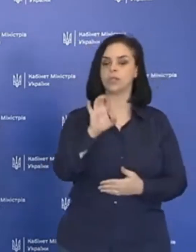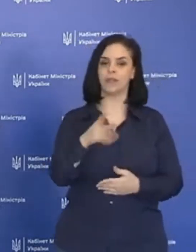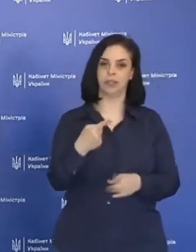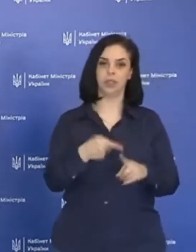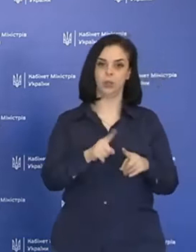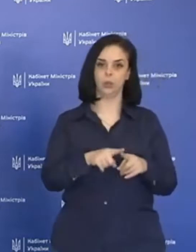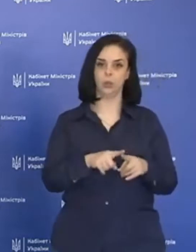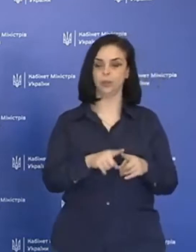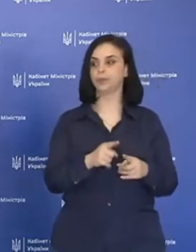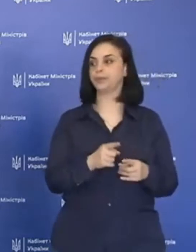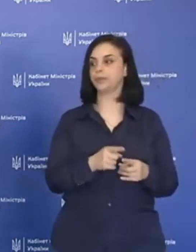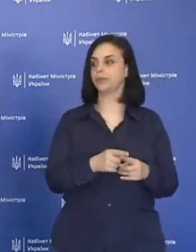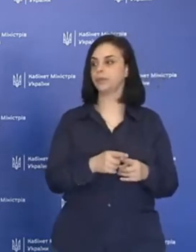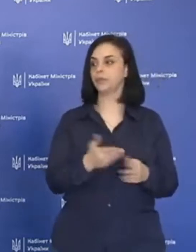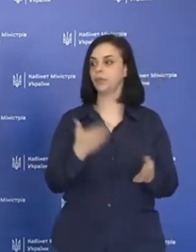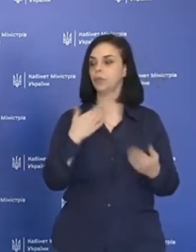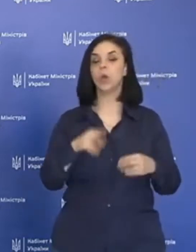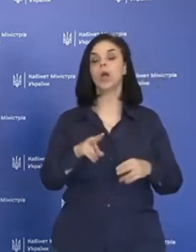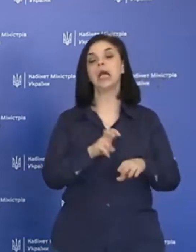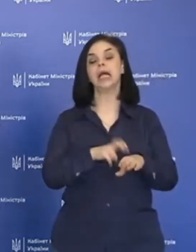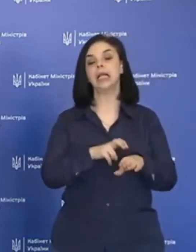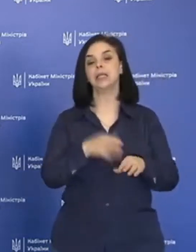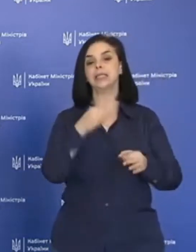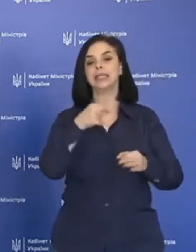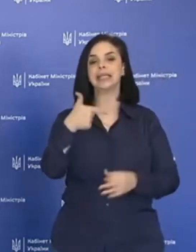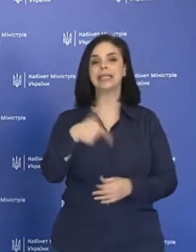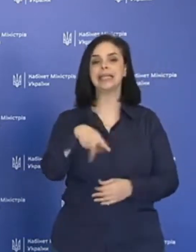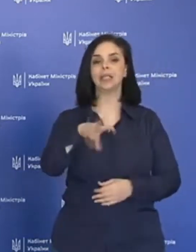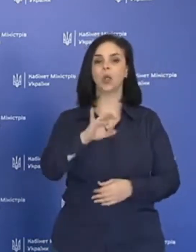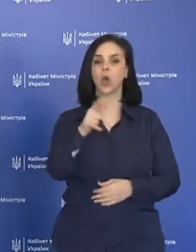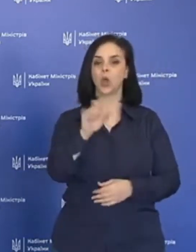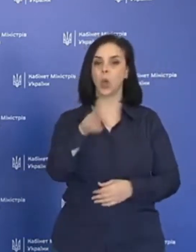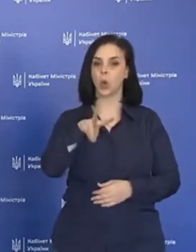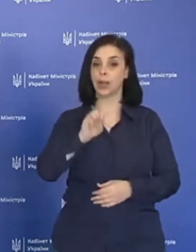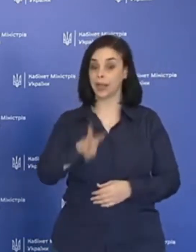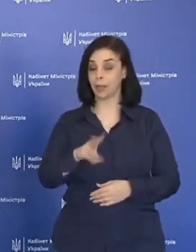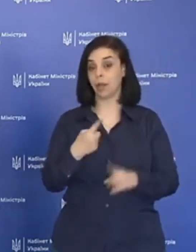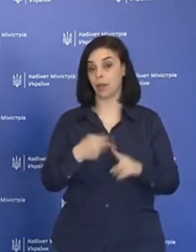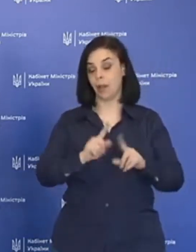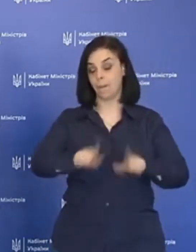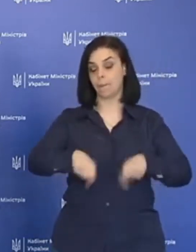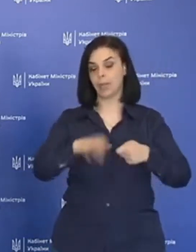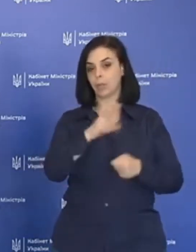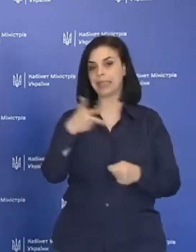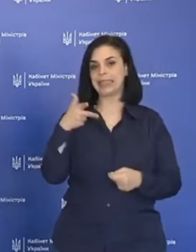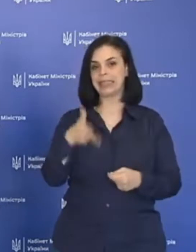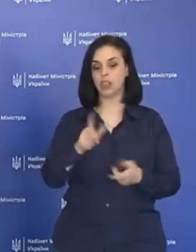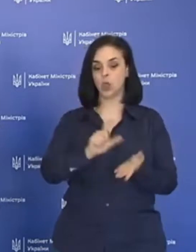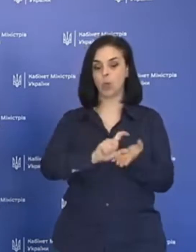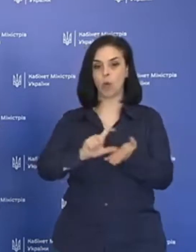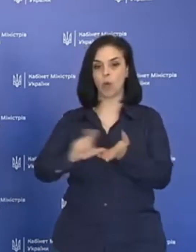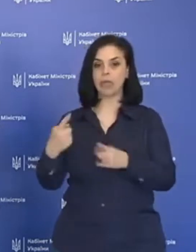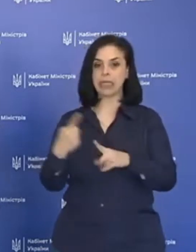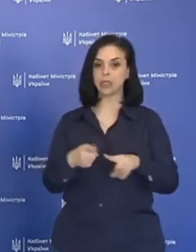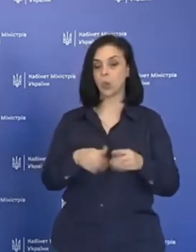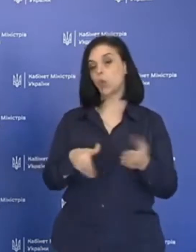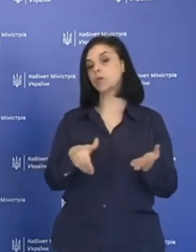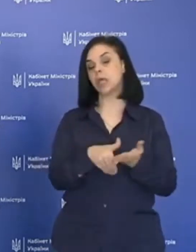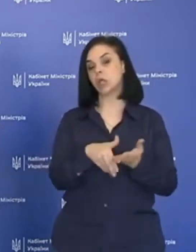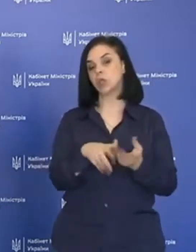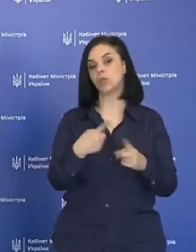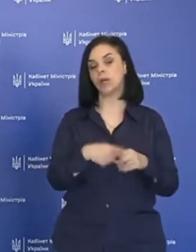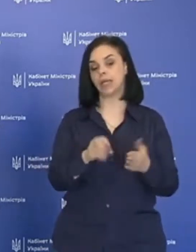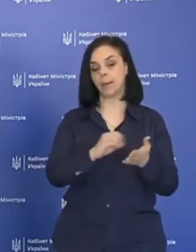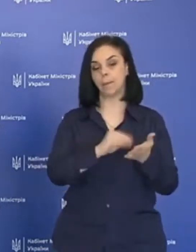цього разу щодо лікарського засобу гідрохлорохім. Зокрема, передані МОЗу 3000 упаковок цього засобу,